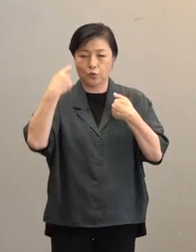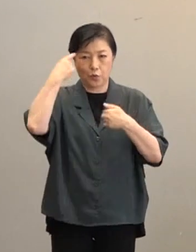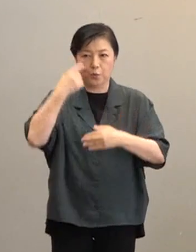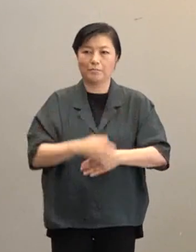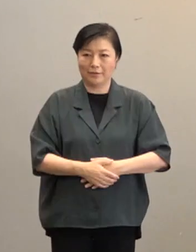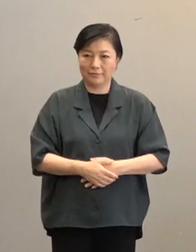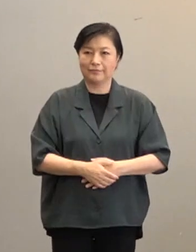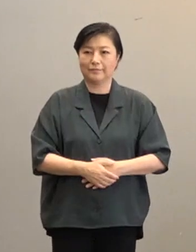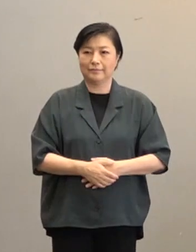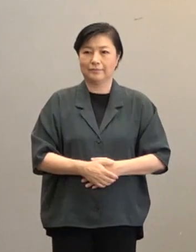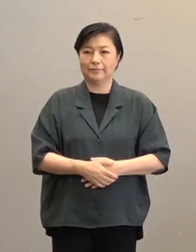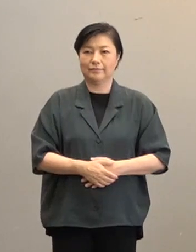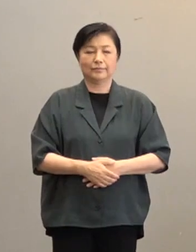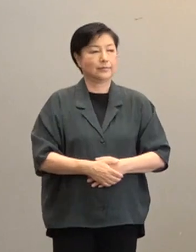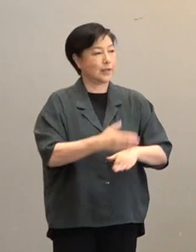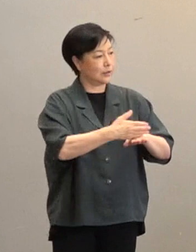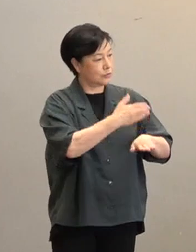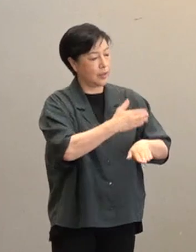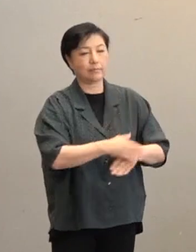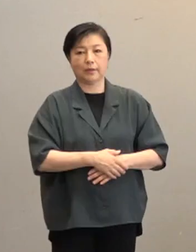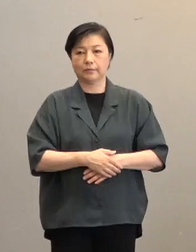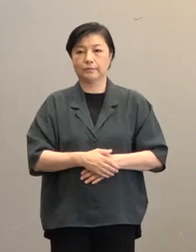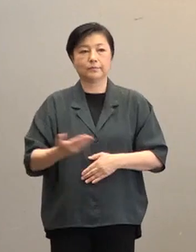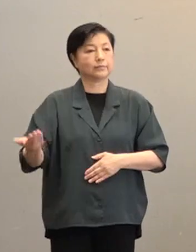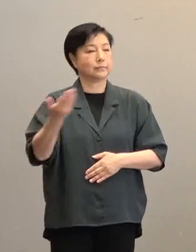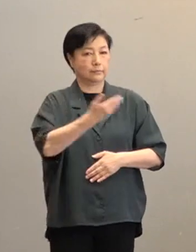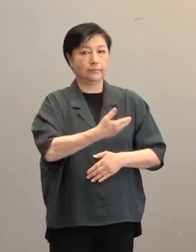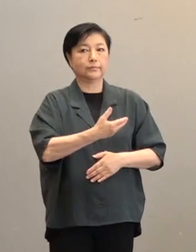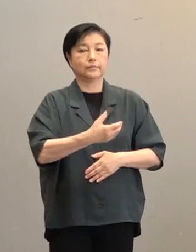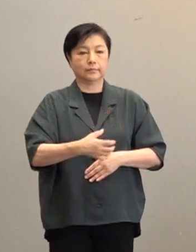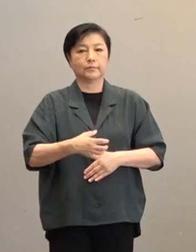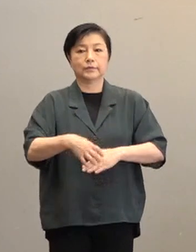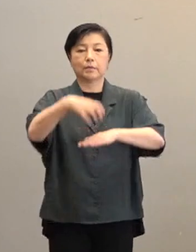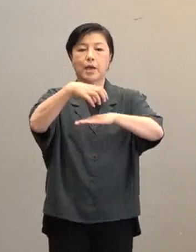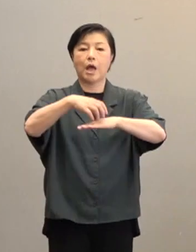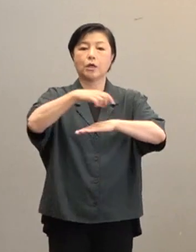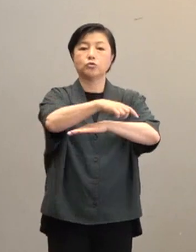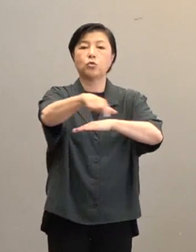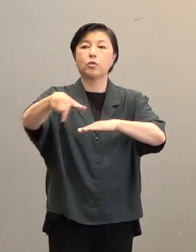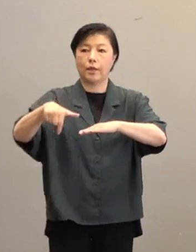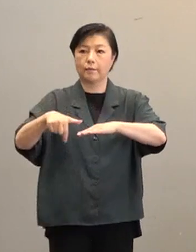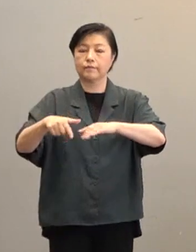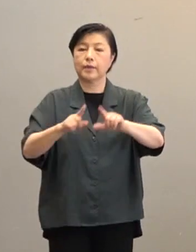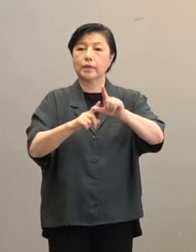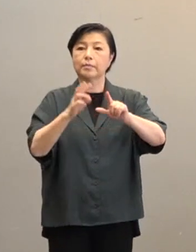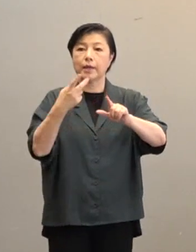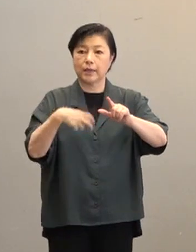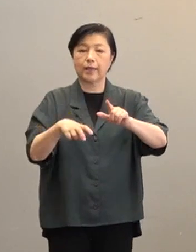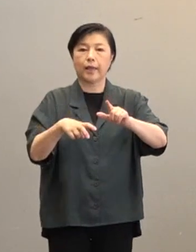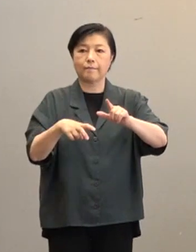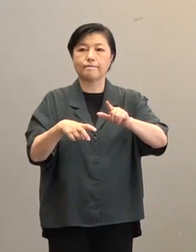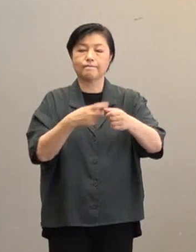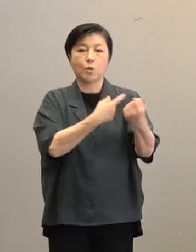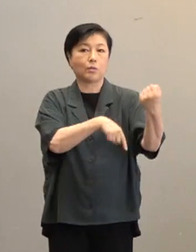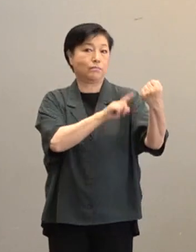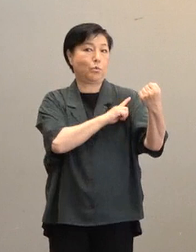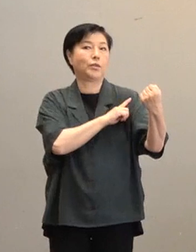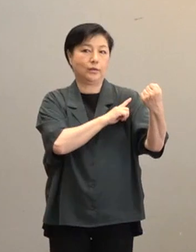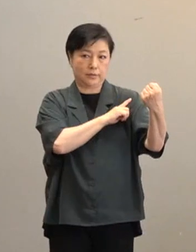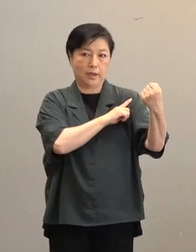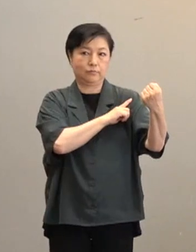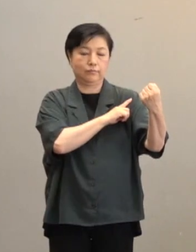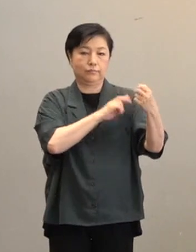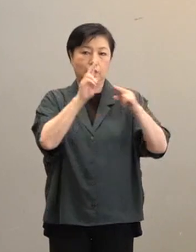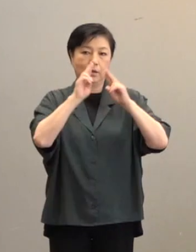。 ございます。首都圏などで、千葉県の、ポテンシャルといいますか、企業誘致